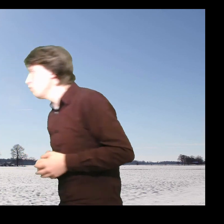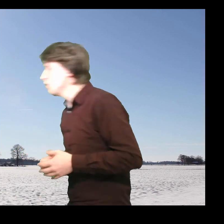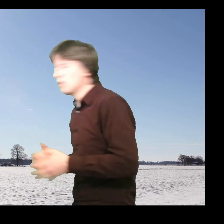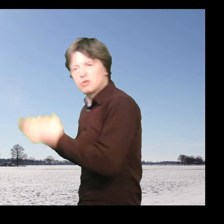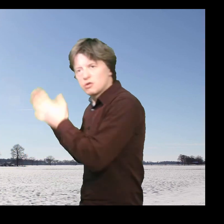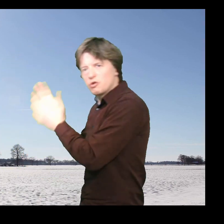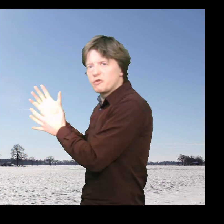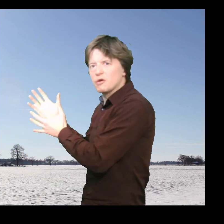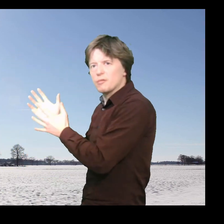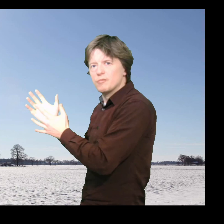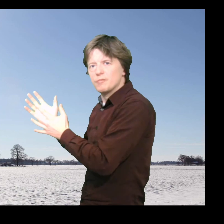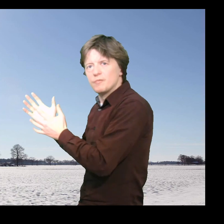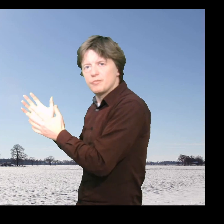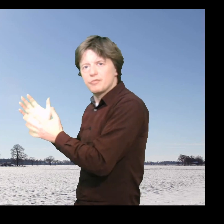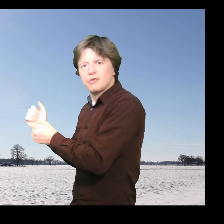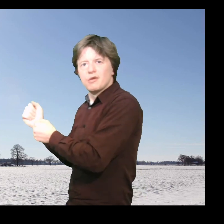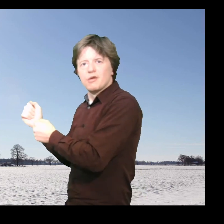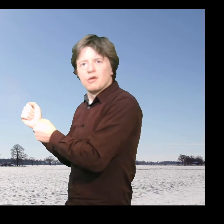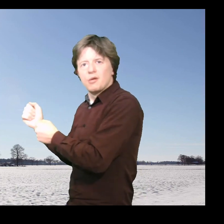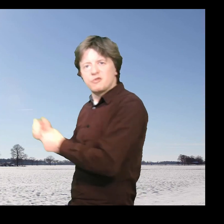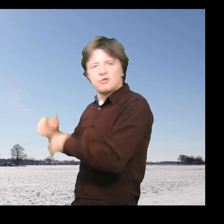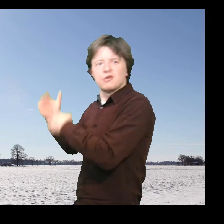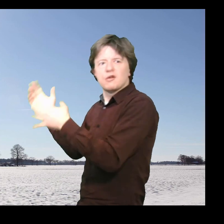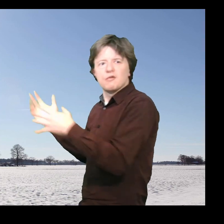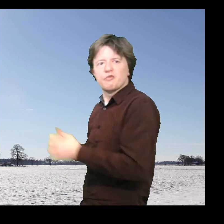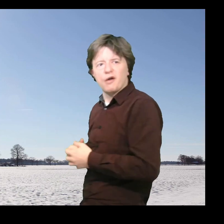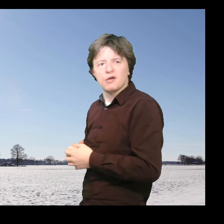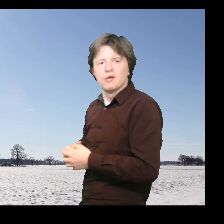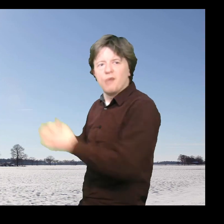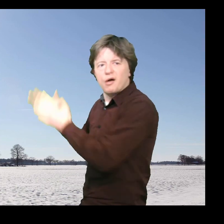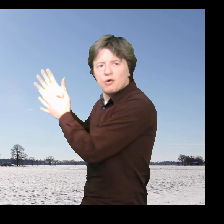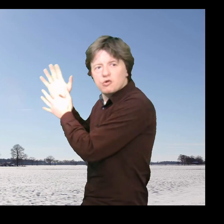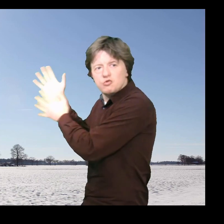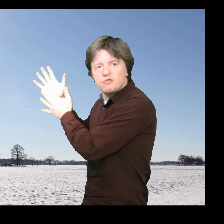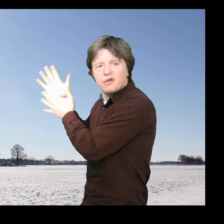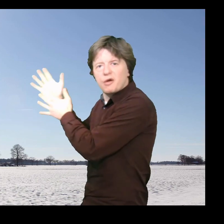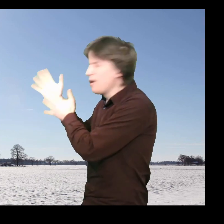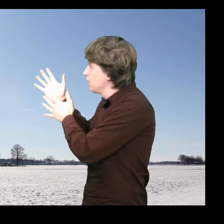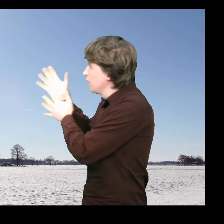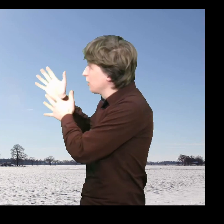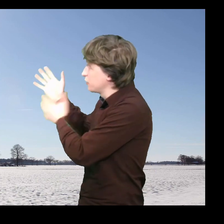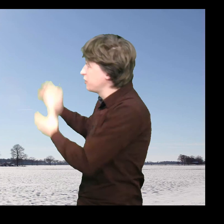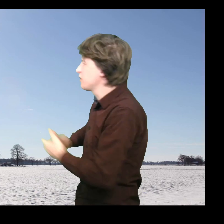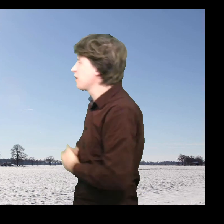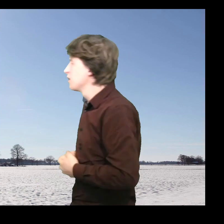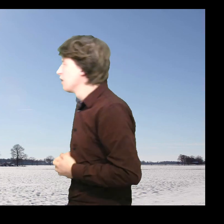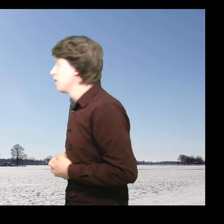een klusje. En misschien doe je dat al wel vaker, maar ook nu weer mag jij het verschil daarin laten